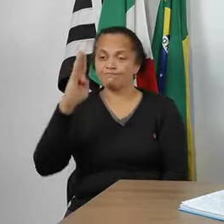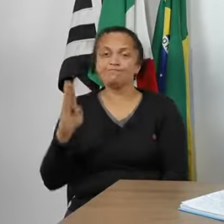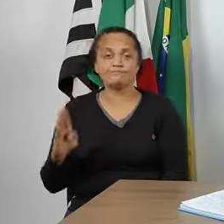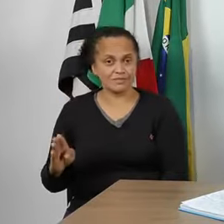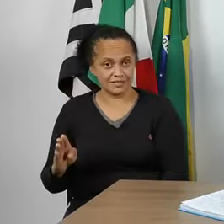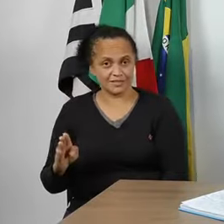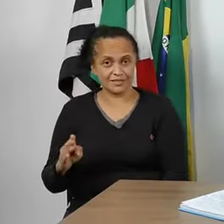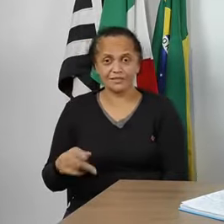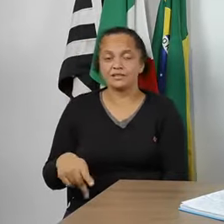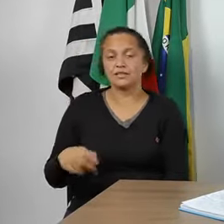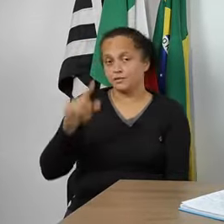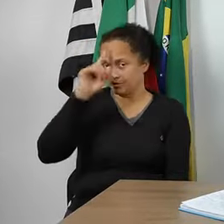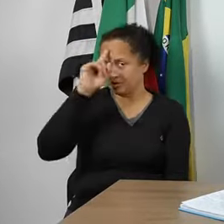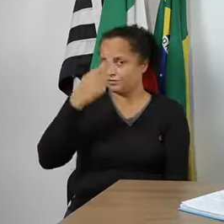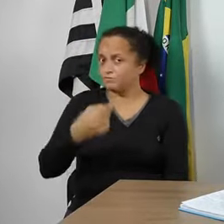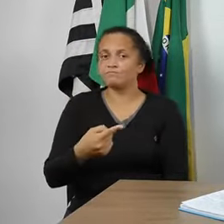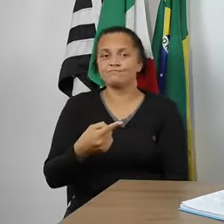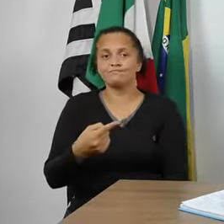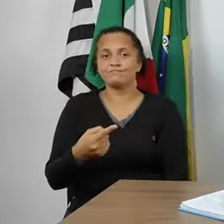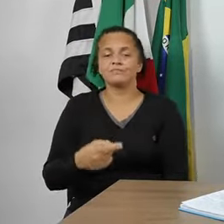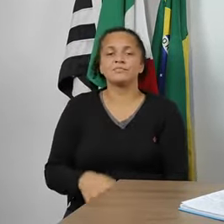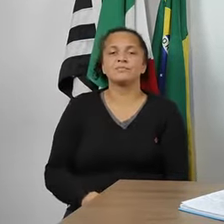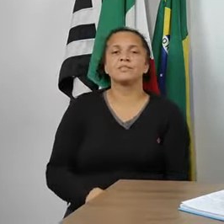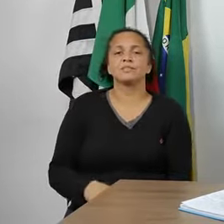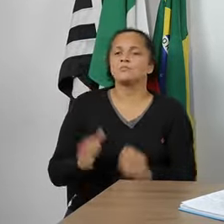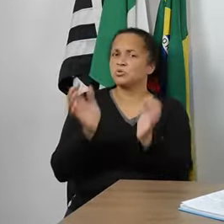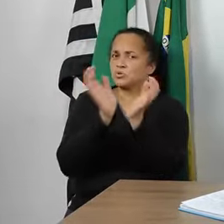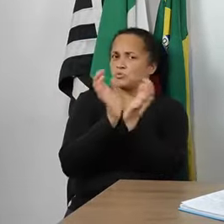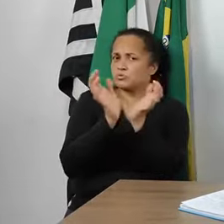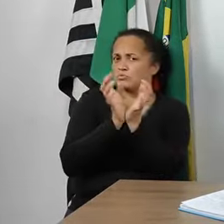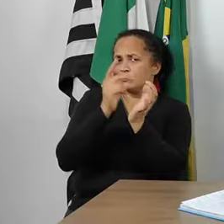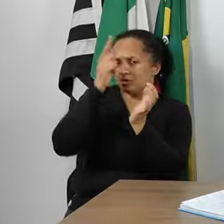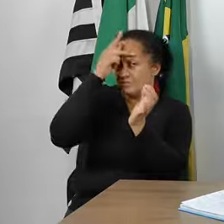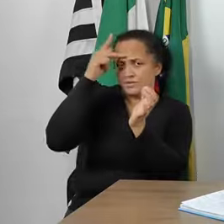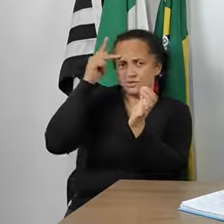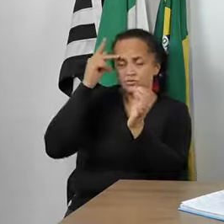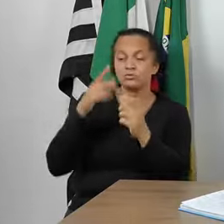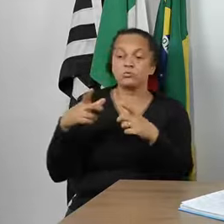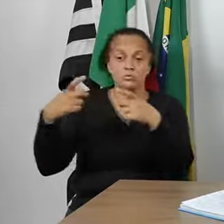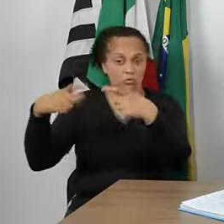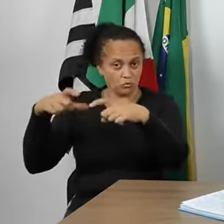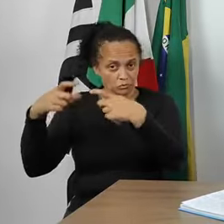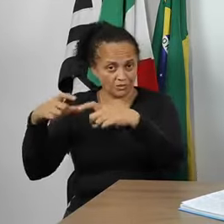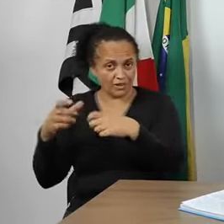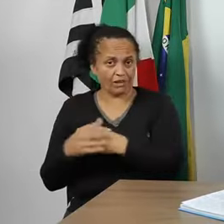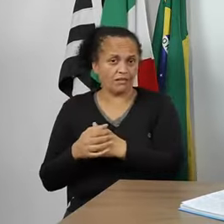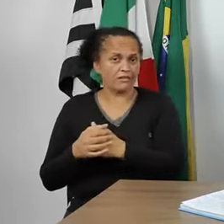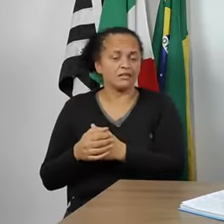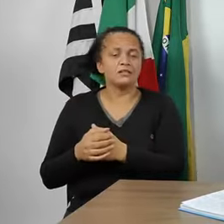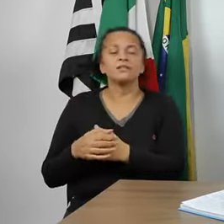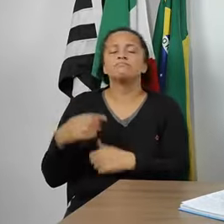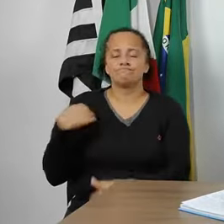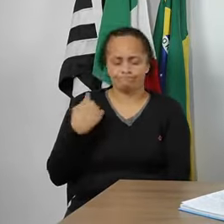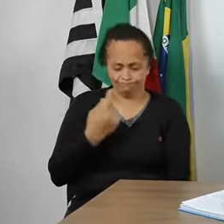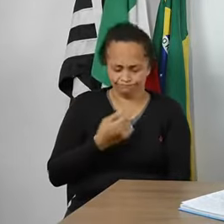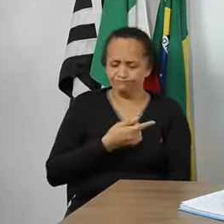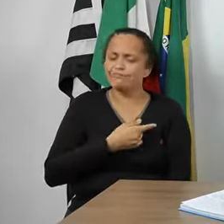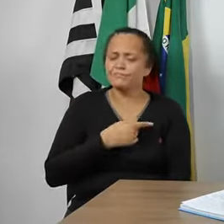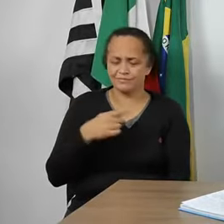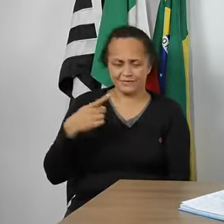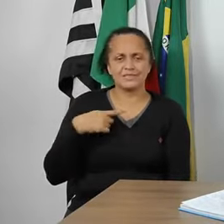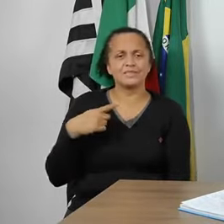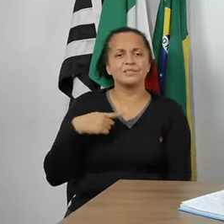autoridades, acabamos de ler, por uma instituição, um grupo de pessoas. Nós temos essa condição em Cristo Jesus,